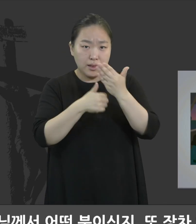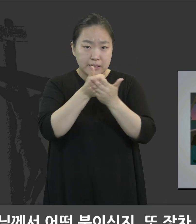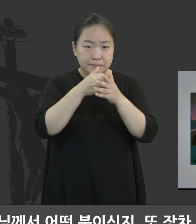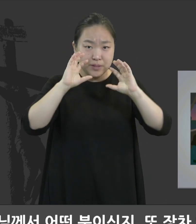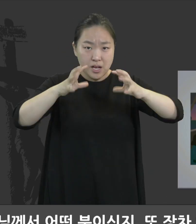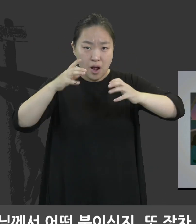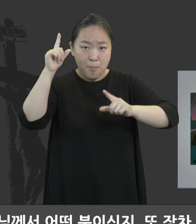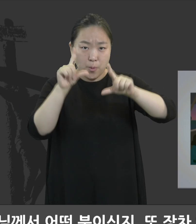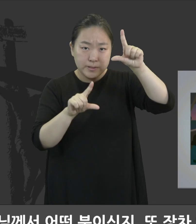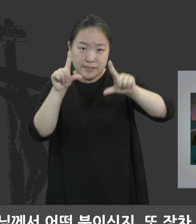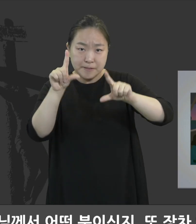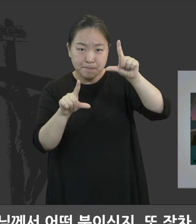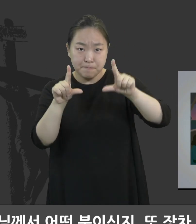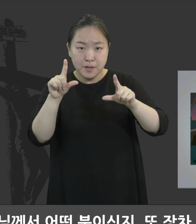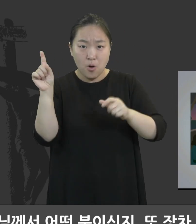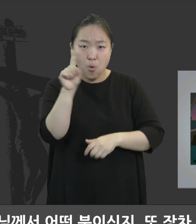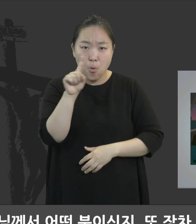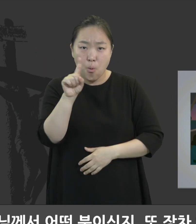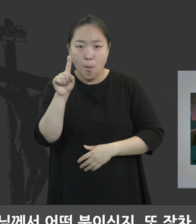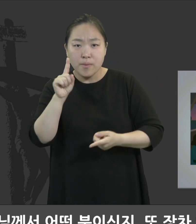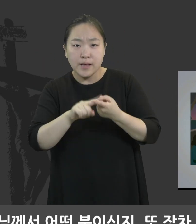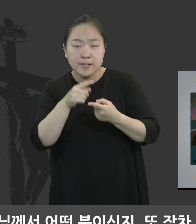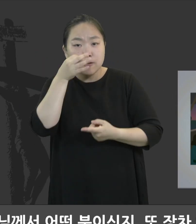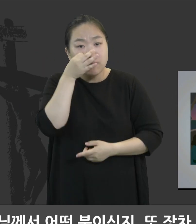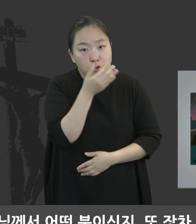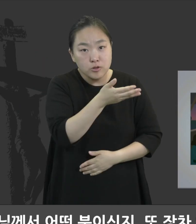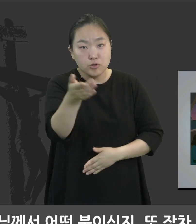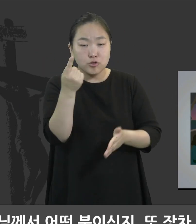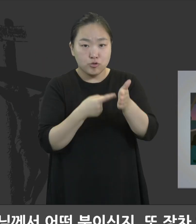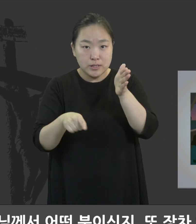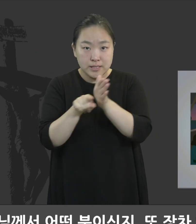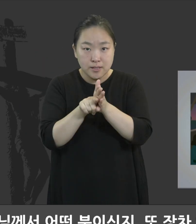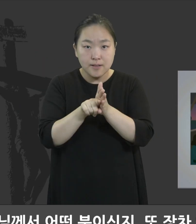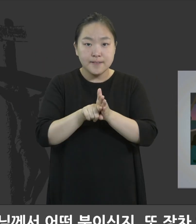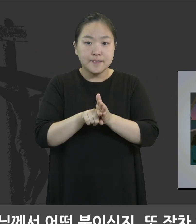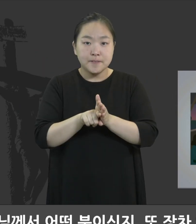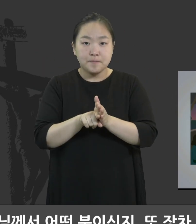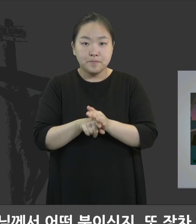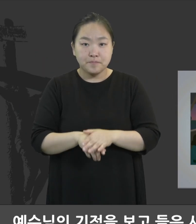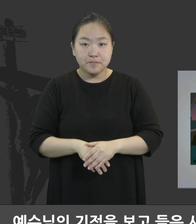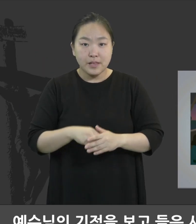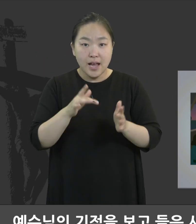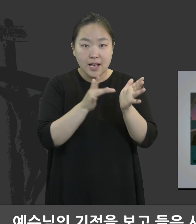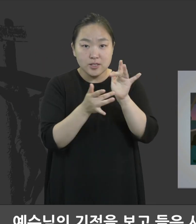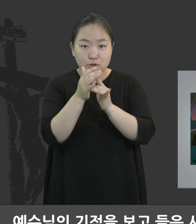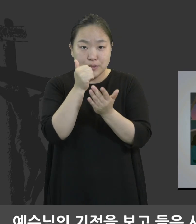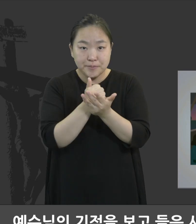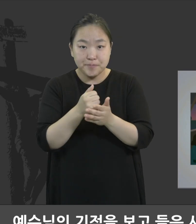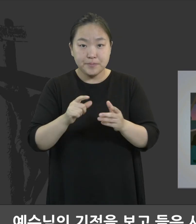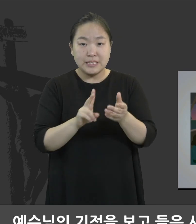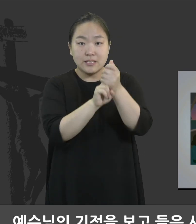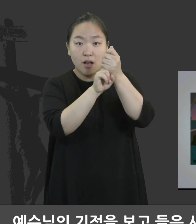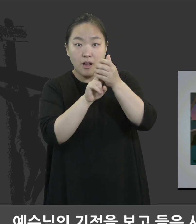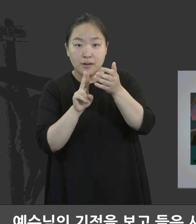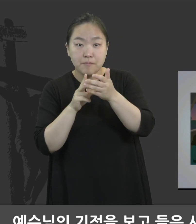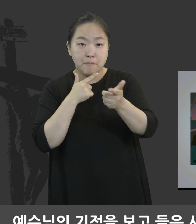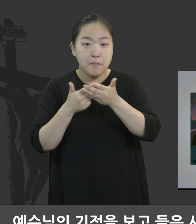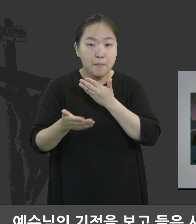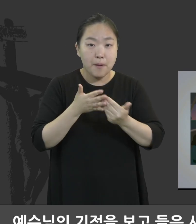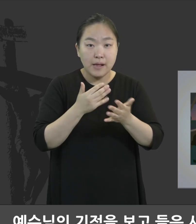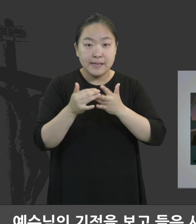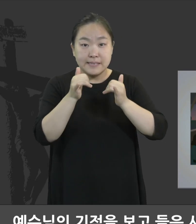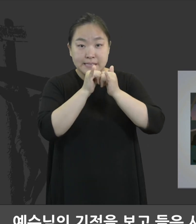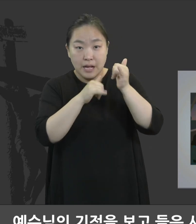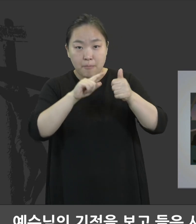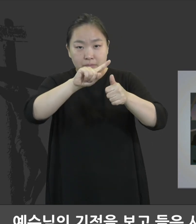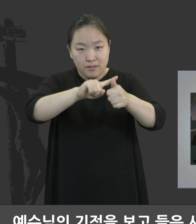또 장차 임할 하나님 나라의 모습이 어떠할지 보여주기 위한 것이었습니다. 예수님의 기적을 보고